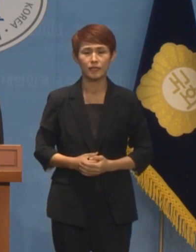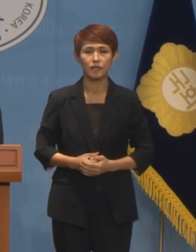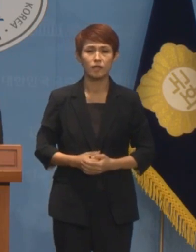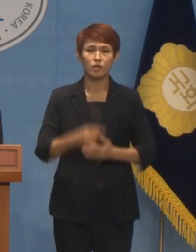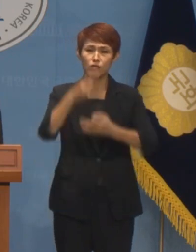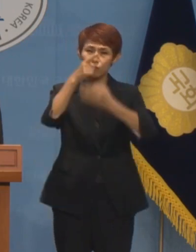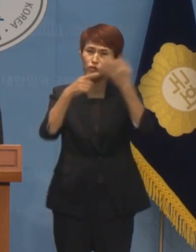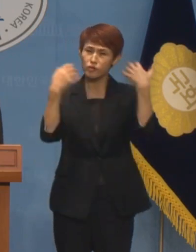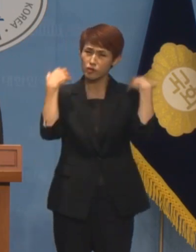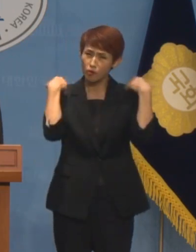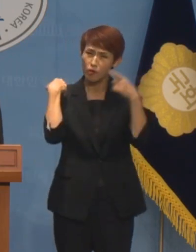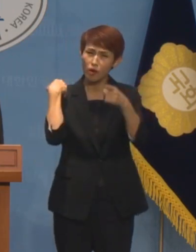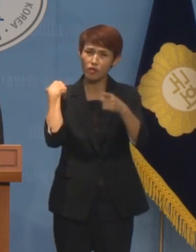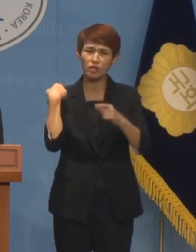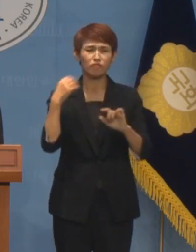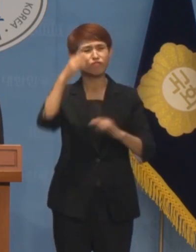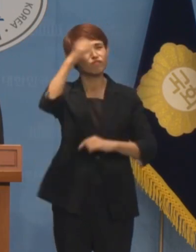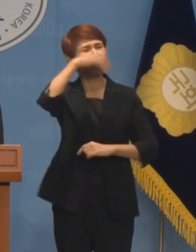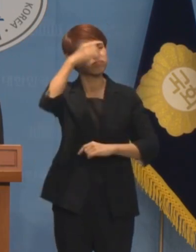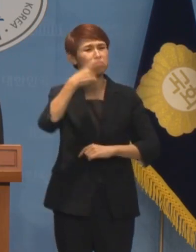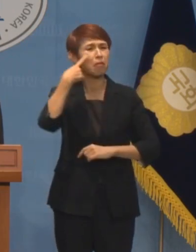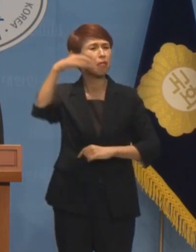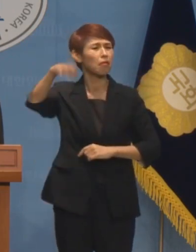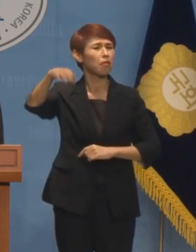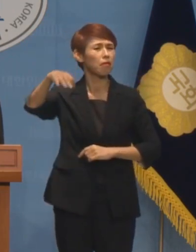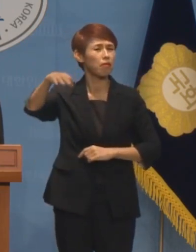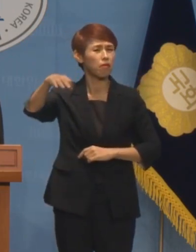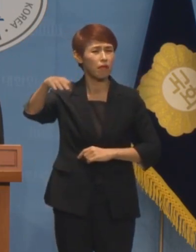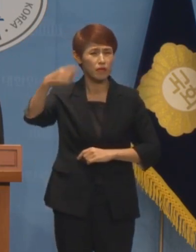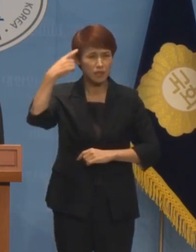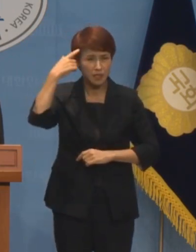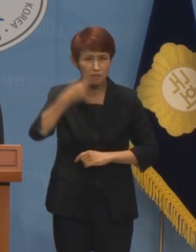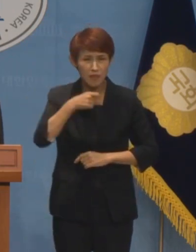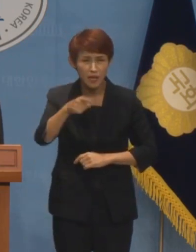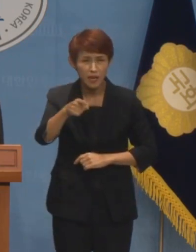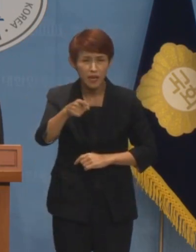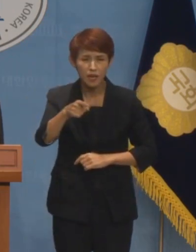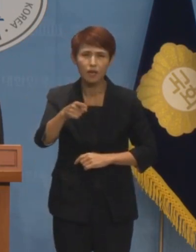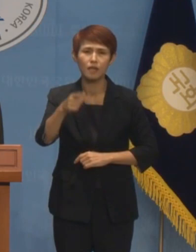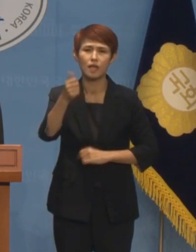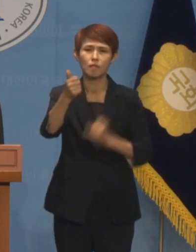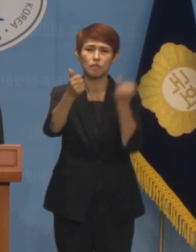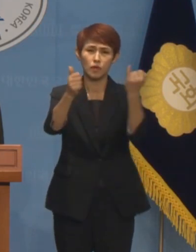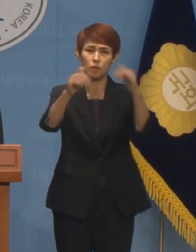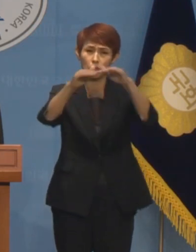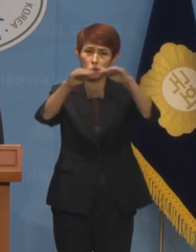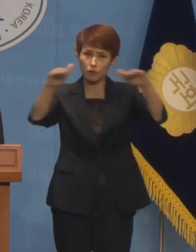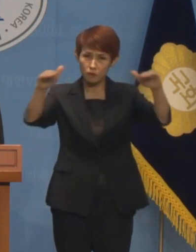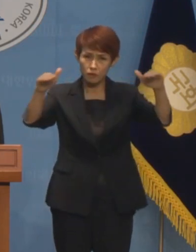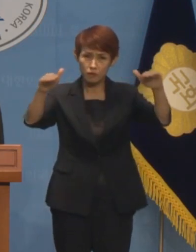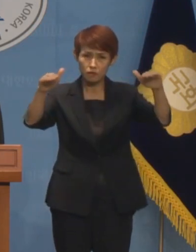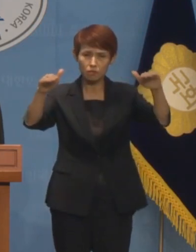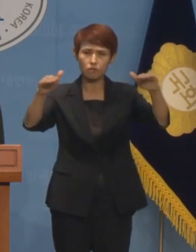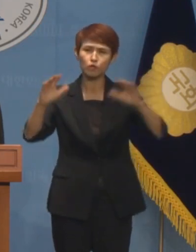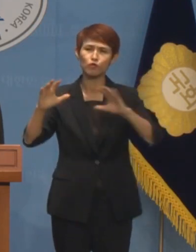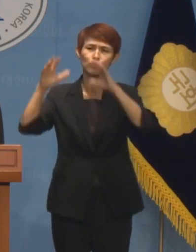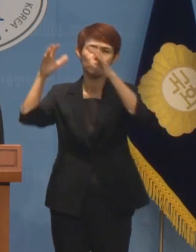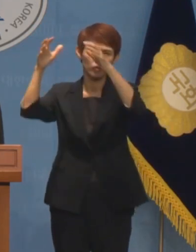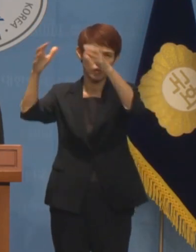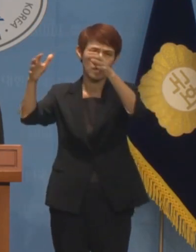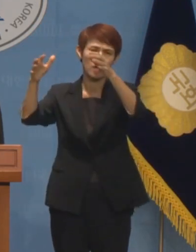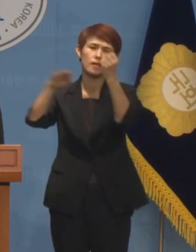윤석열 정권이 아무리 부정하고 하찮게 치부하고 싶어도 성평등의 가치 구현은 이제